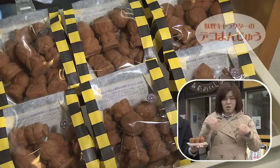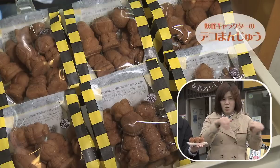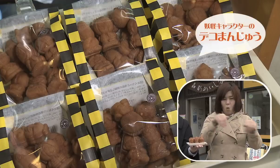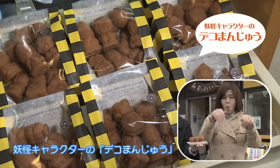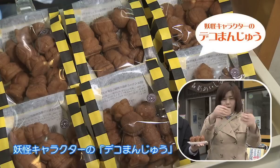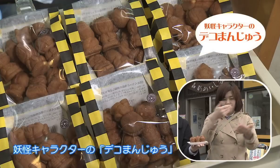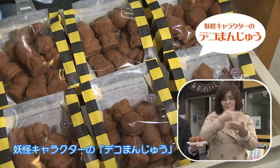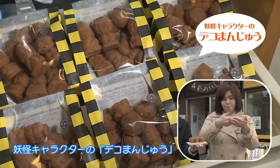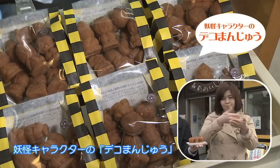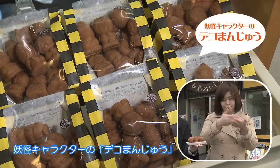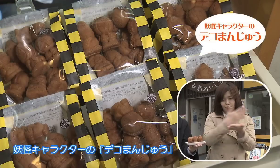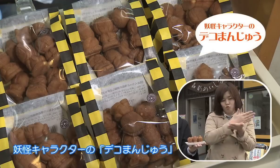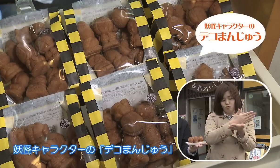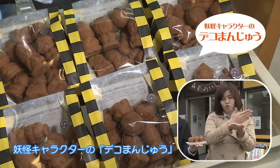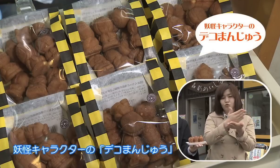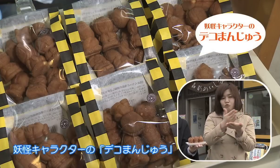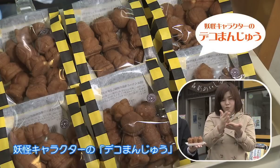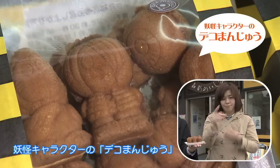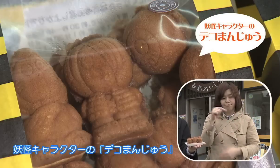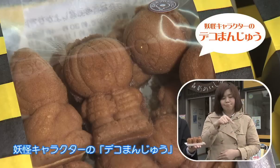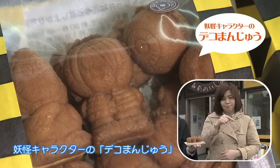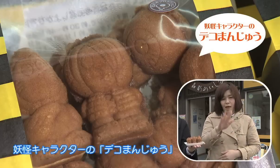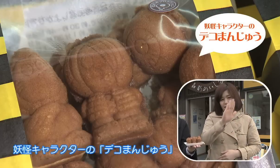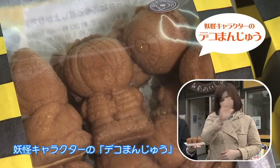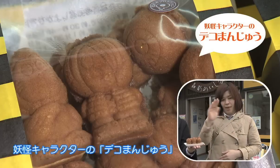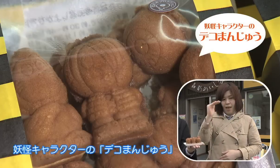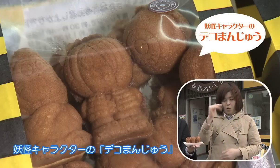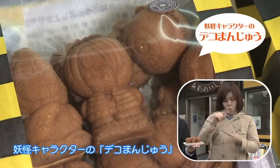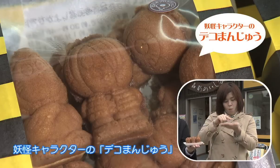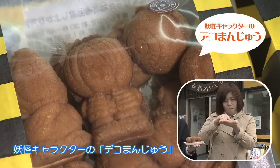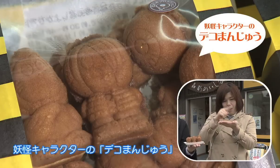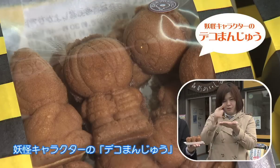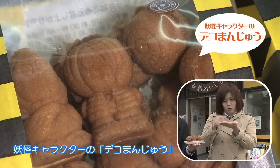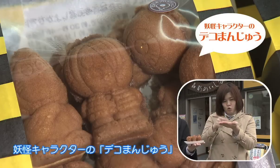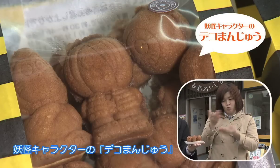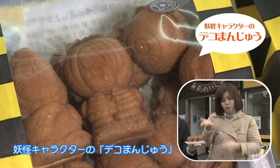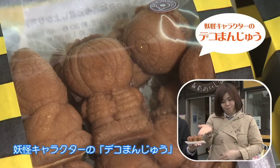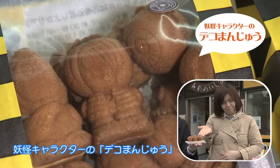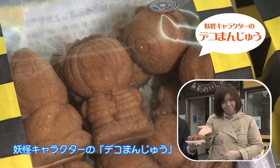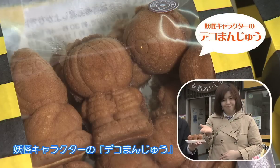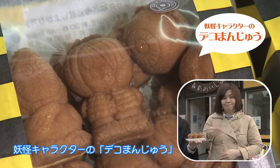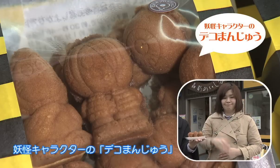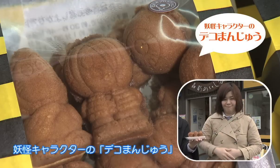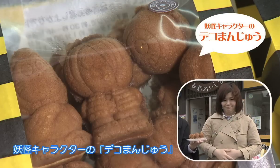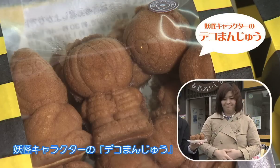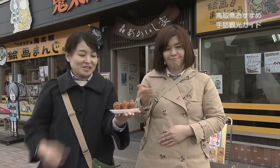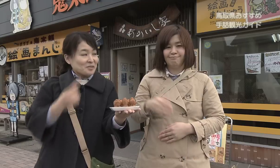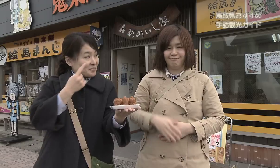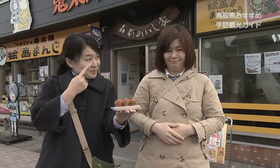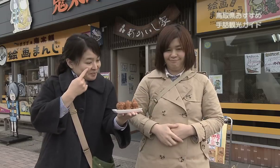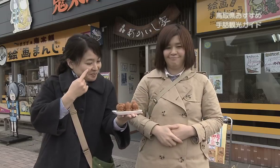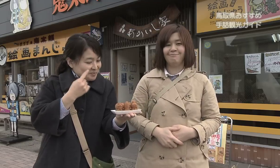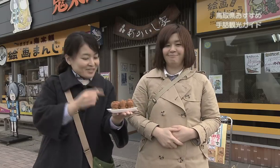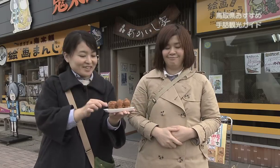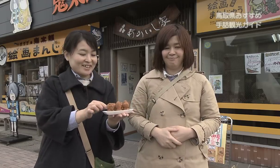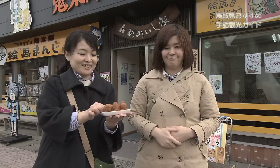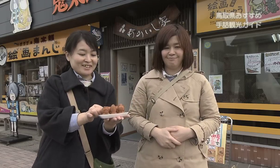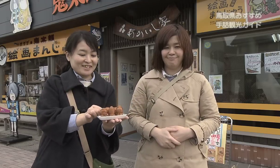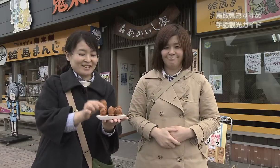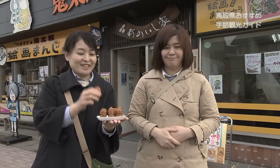は妖怪キャラクターのデコまじ鬼太郎や目玉の親父など妖怪